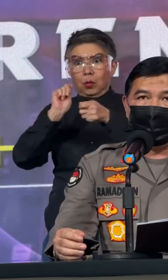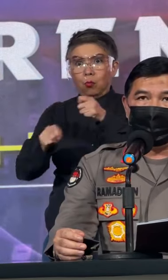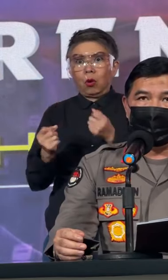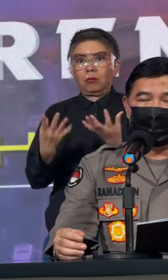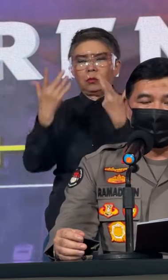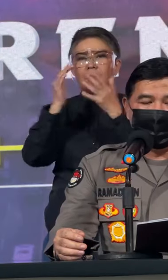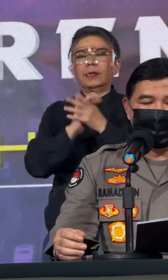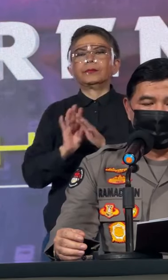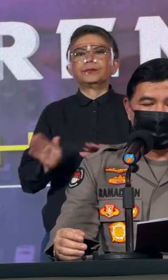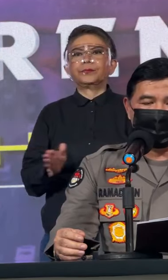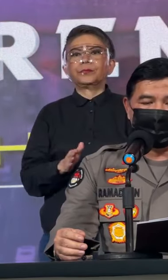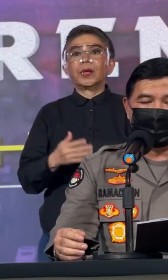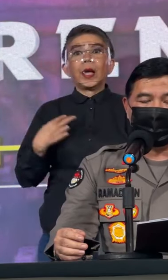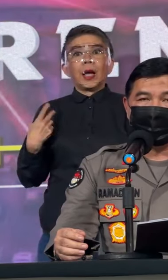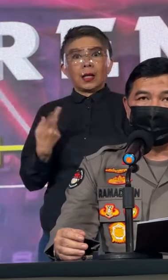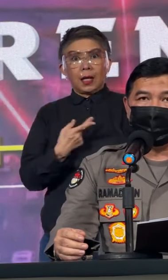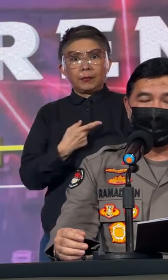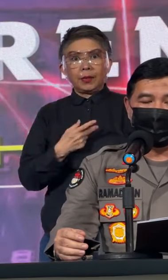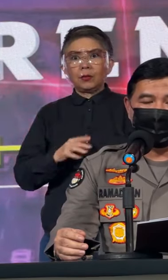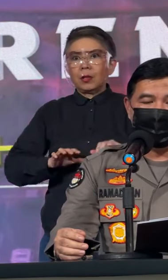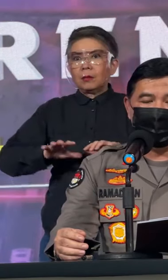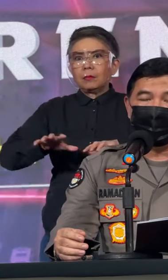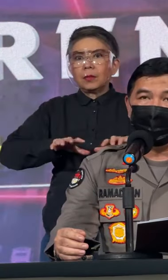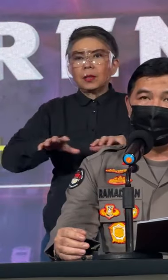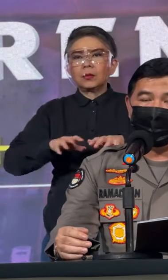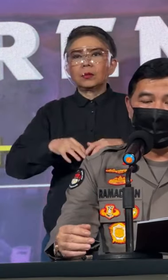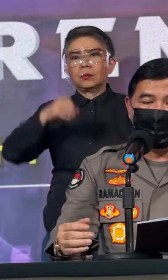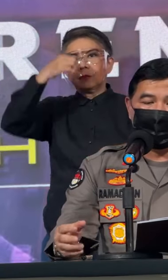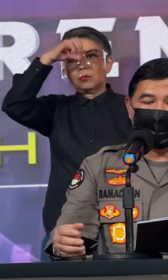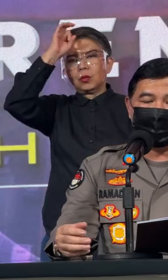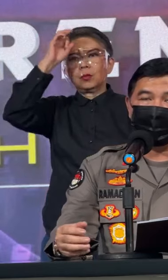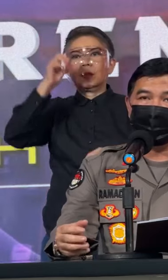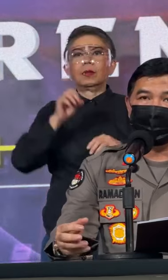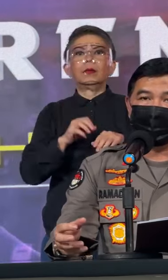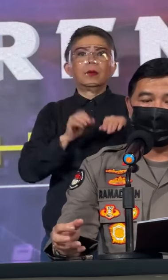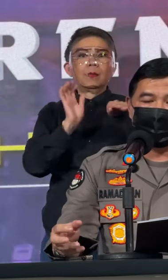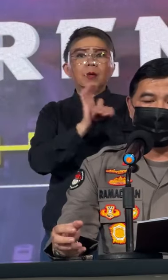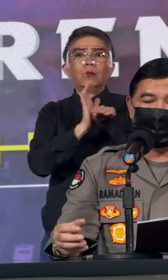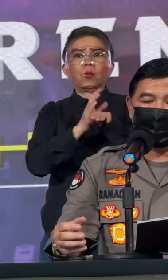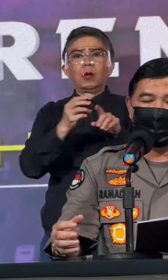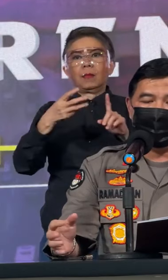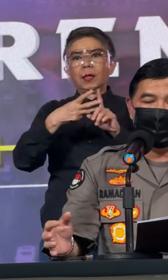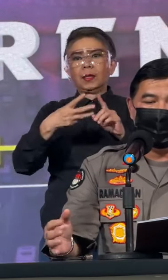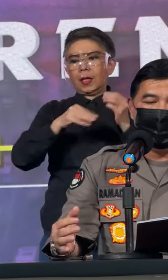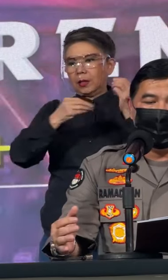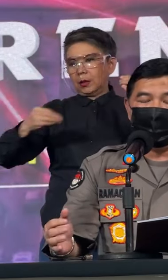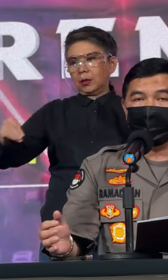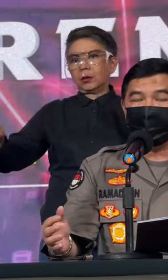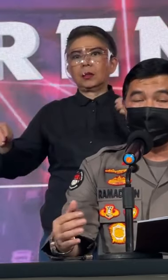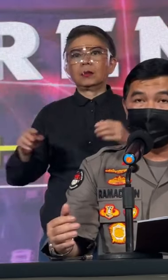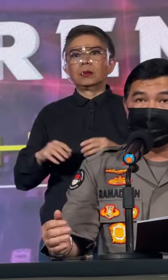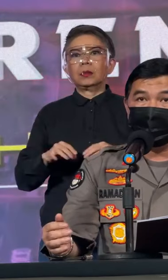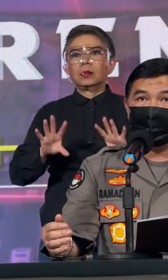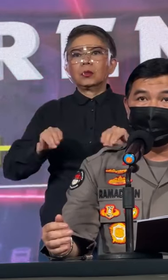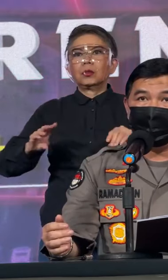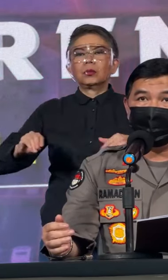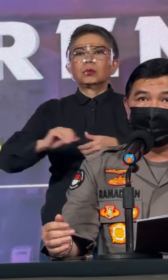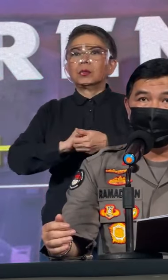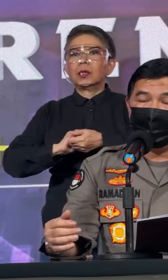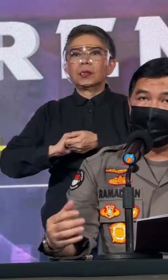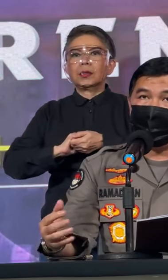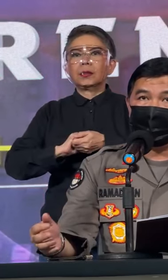Tentu langkah-langkah yang dilakukan seperti saya sampaikan tadi, Polda Papua Barat beserta jajaran